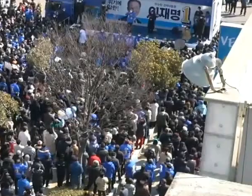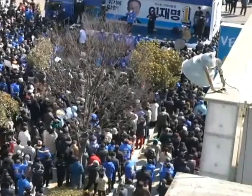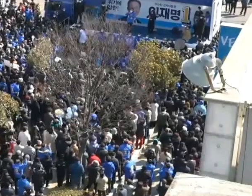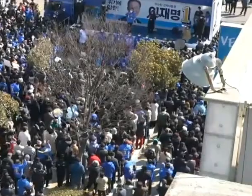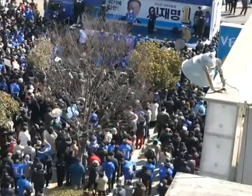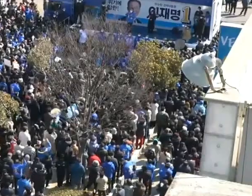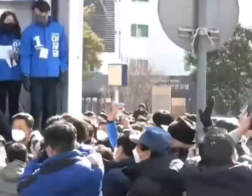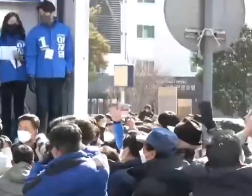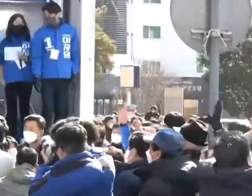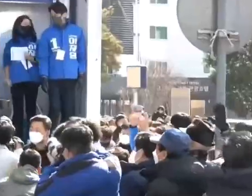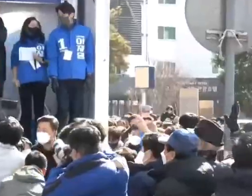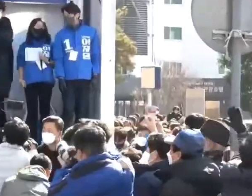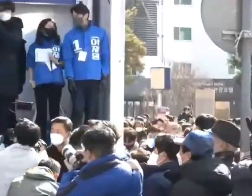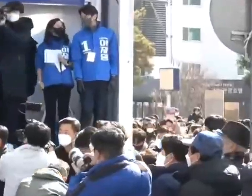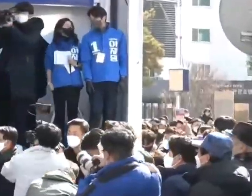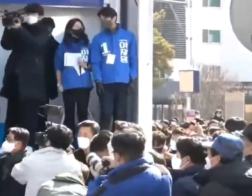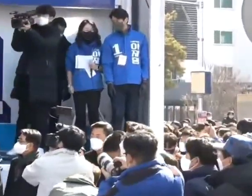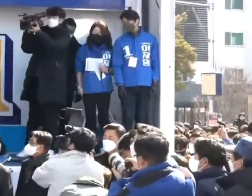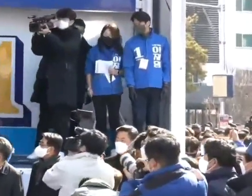여러분,